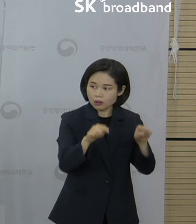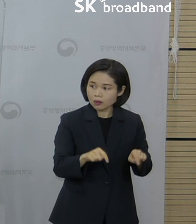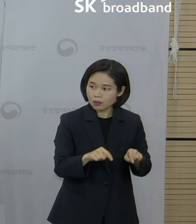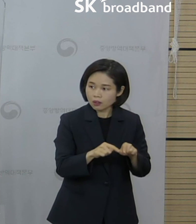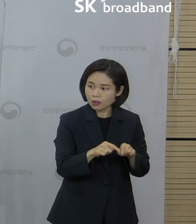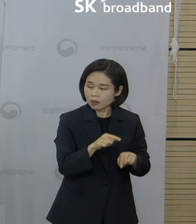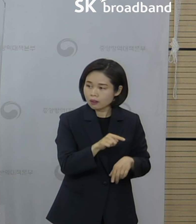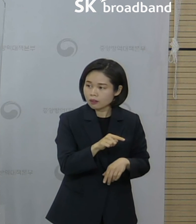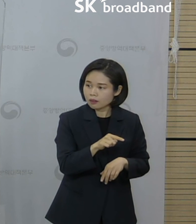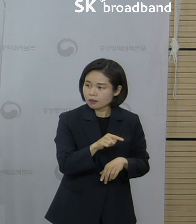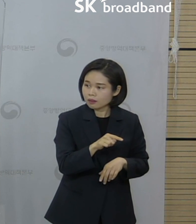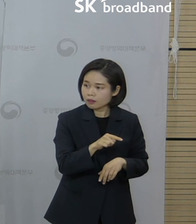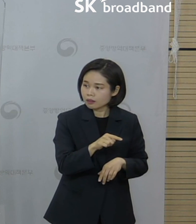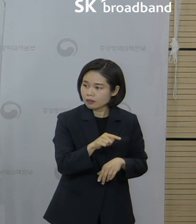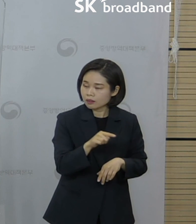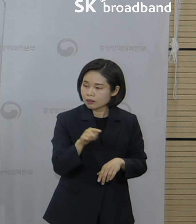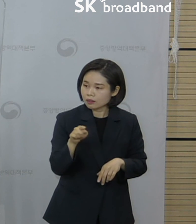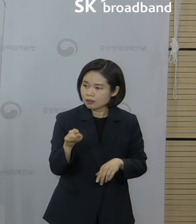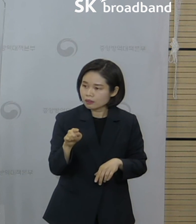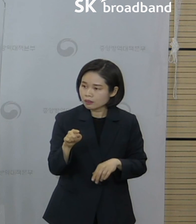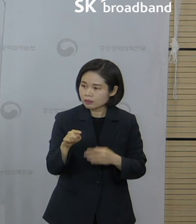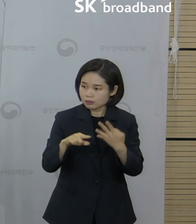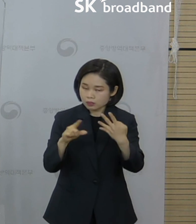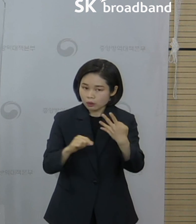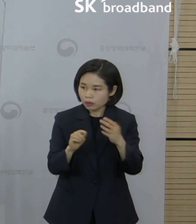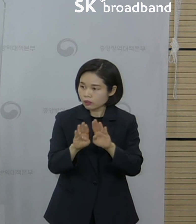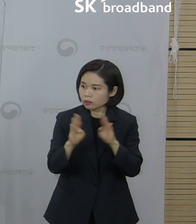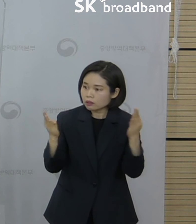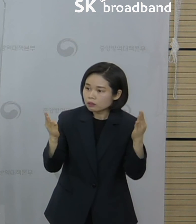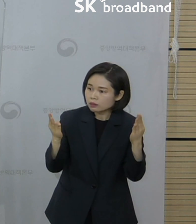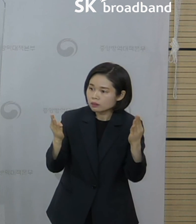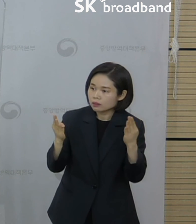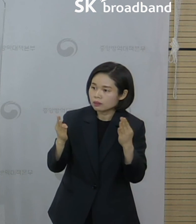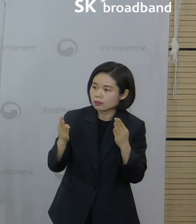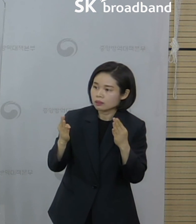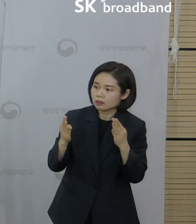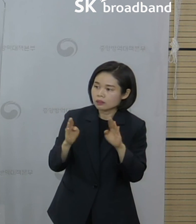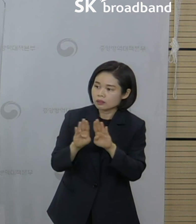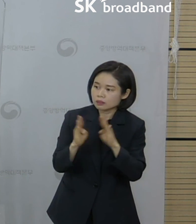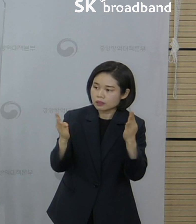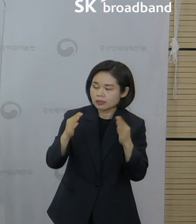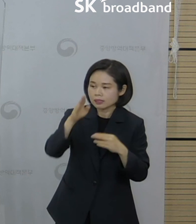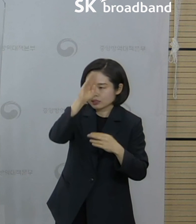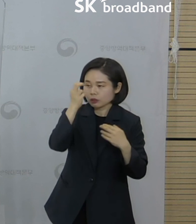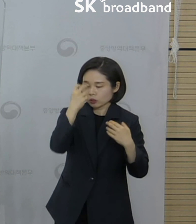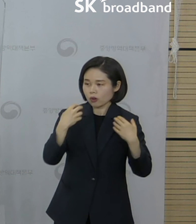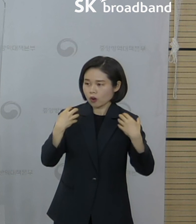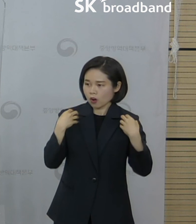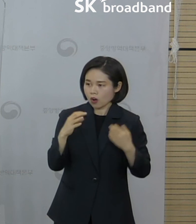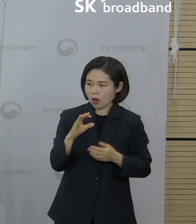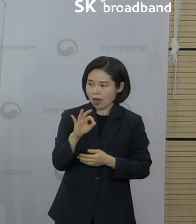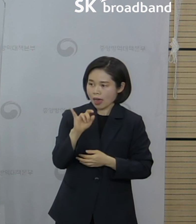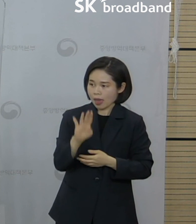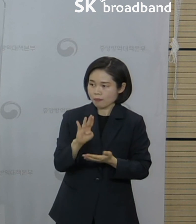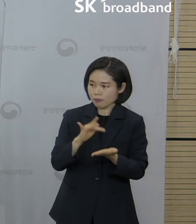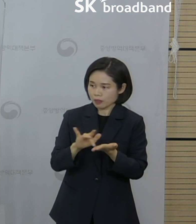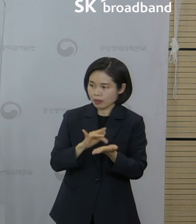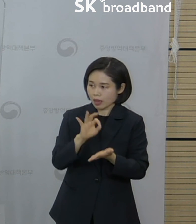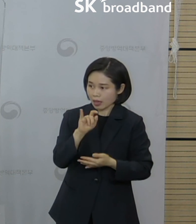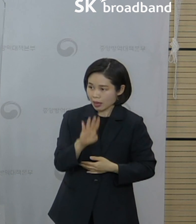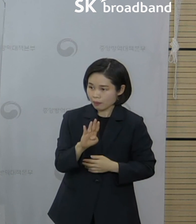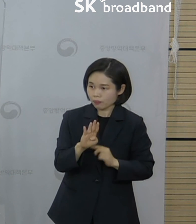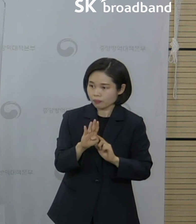예방접종 증명서인 앱의 경우에도 아까 말씀드린 그 백신 여권처럼 다른 나라와의 어떤